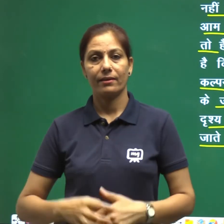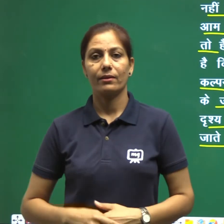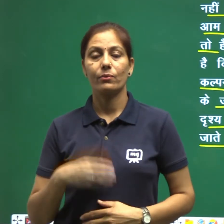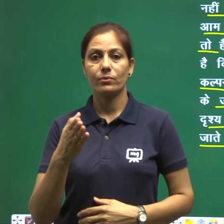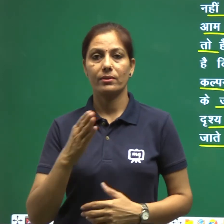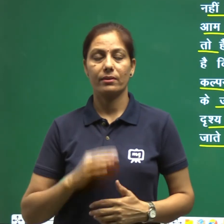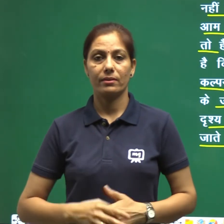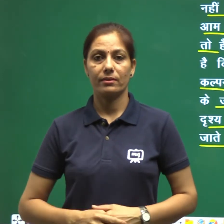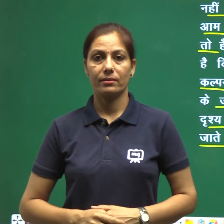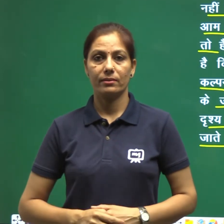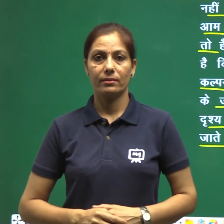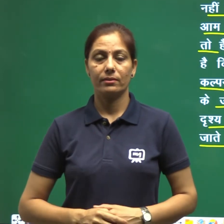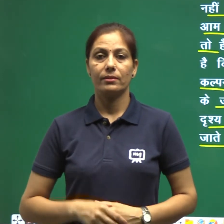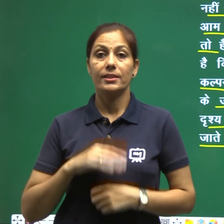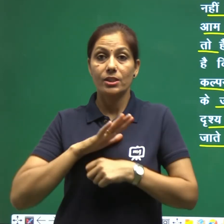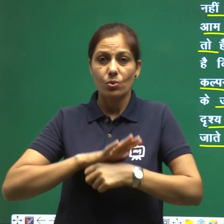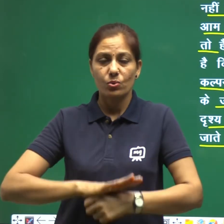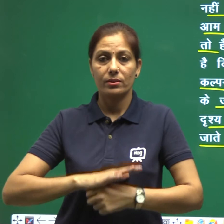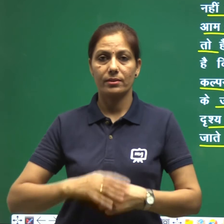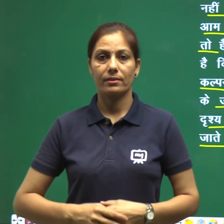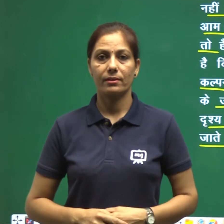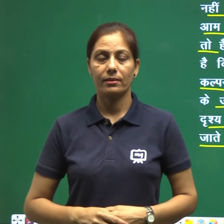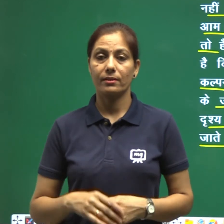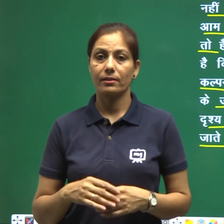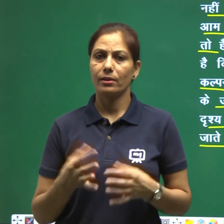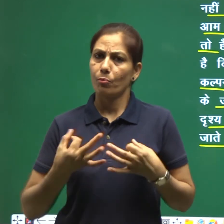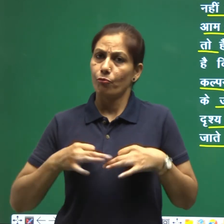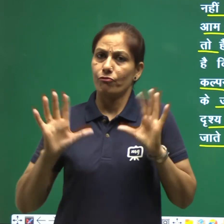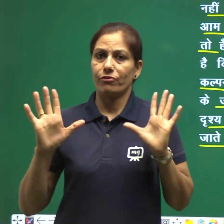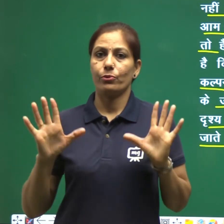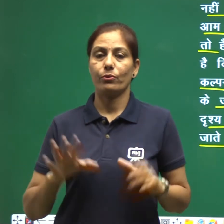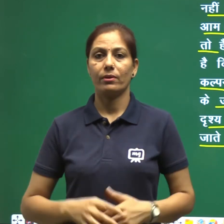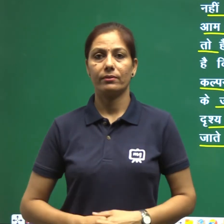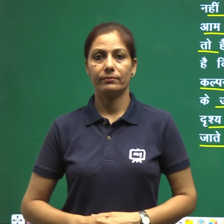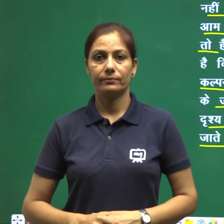उसे इस शोषण से छुटकारा मिलेगा।